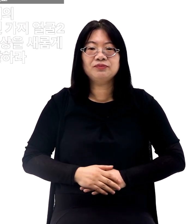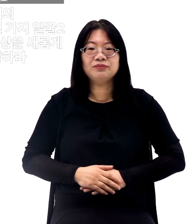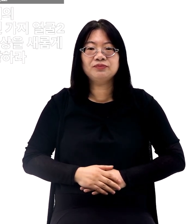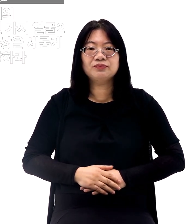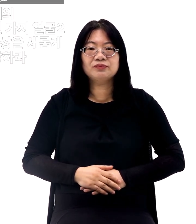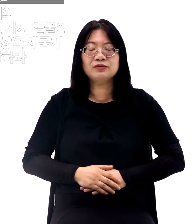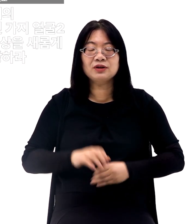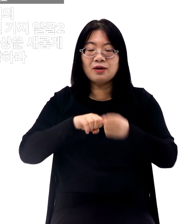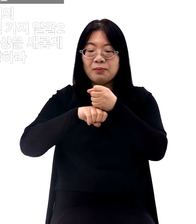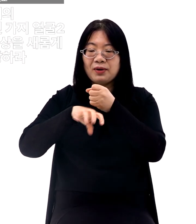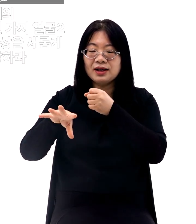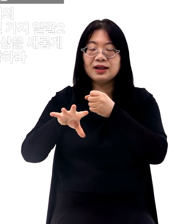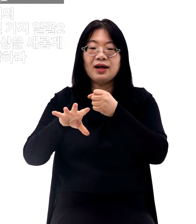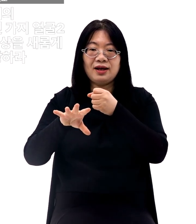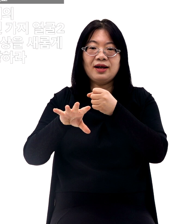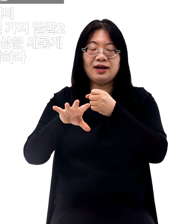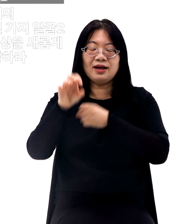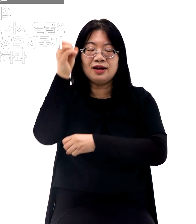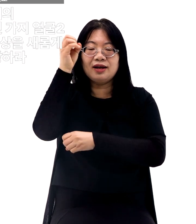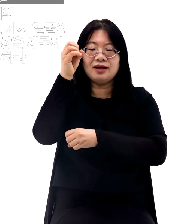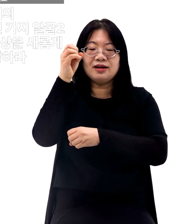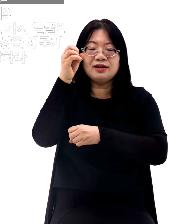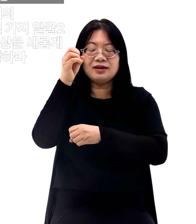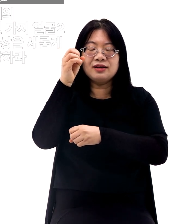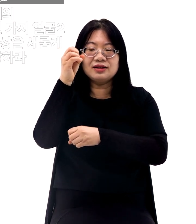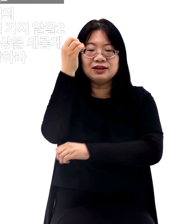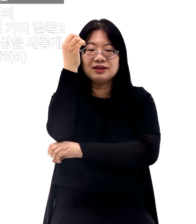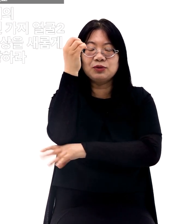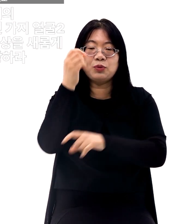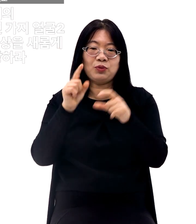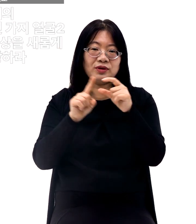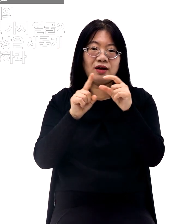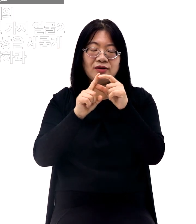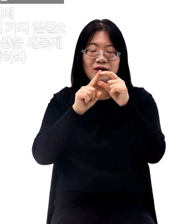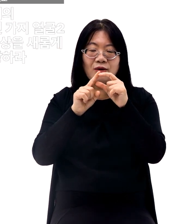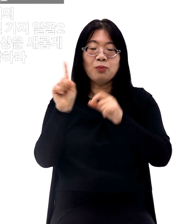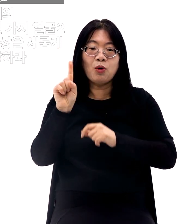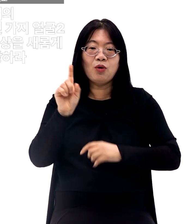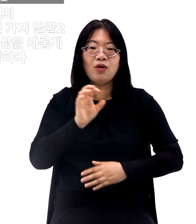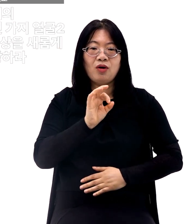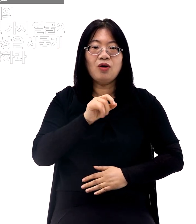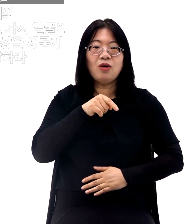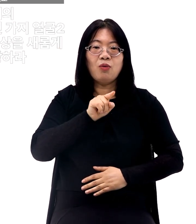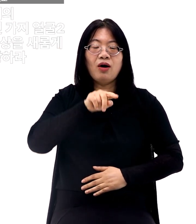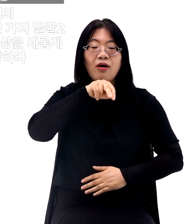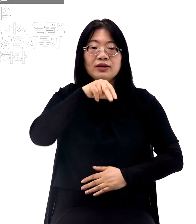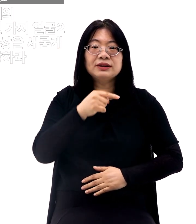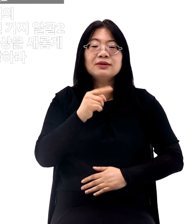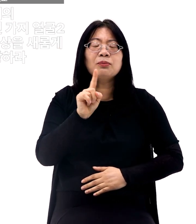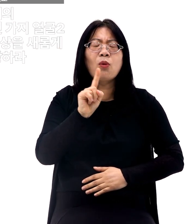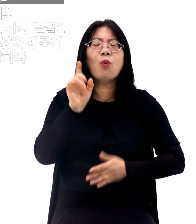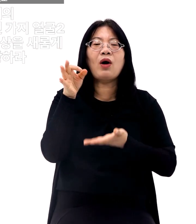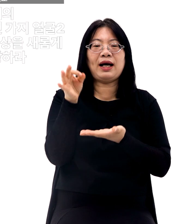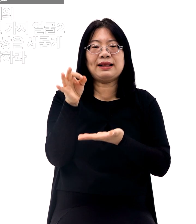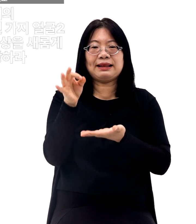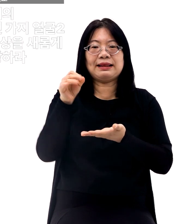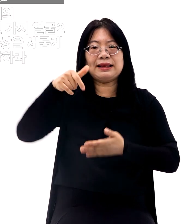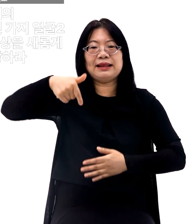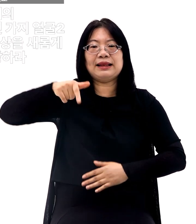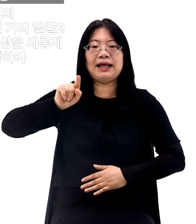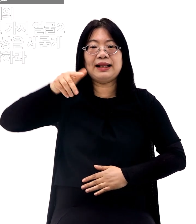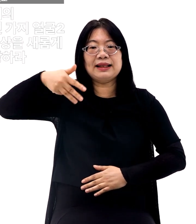파생어를 보면 어디에서 파생이 됐는가 하면 월스라는 가치라는